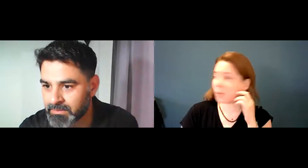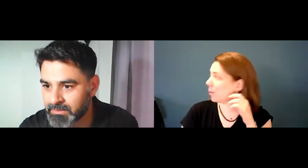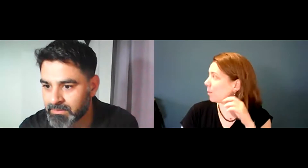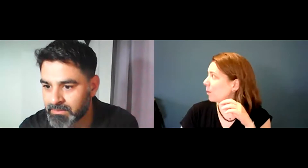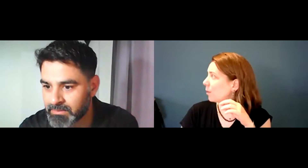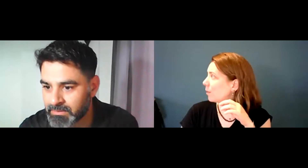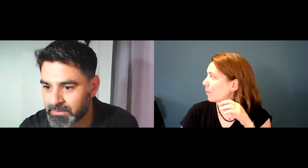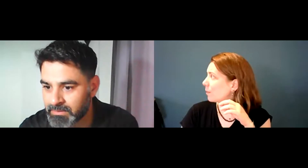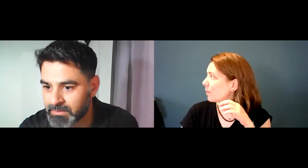Perdón.